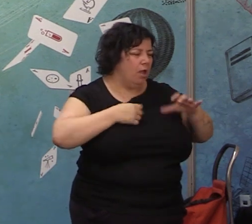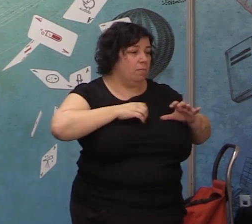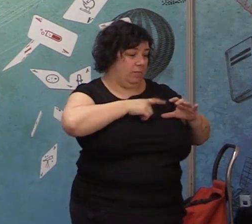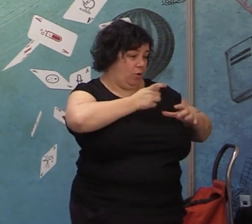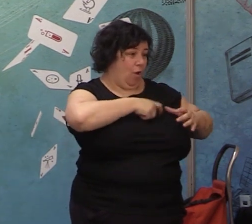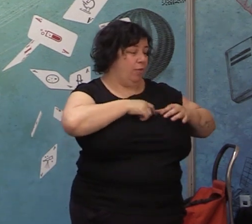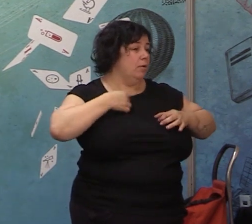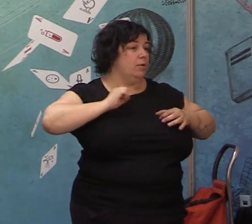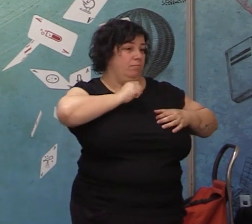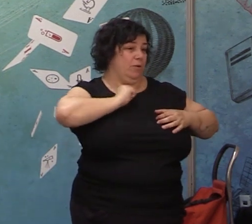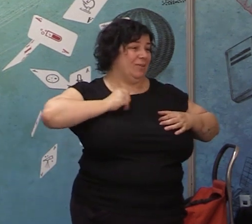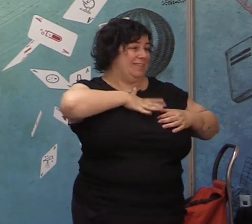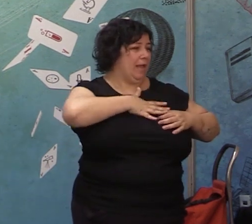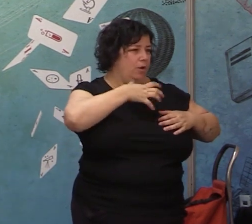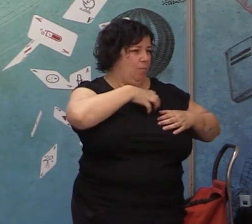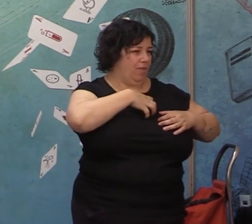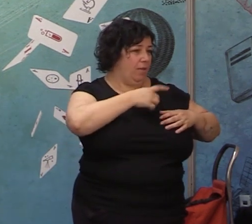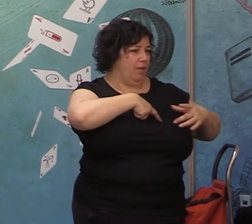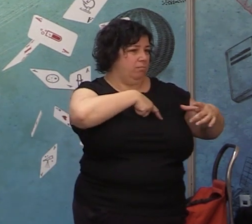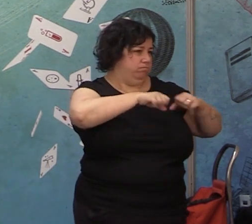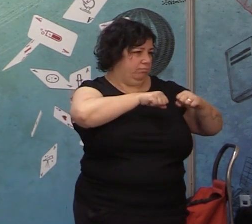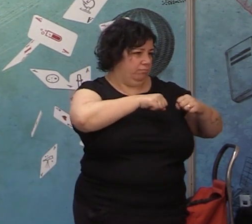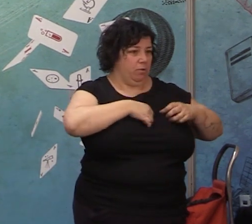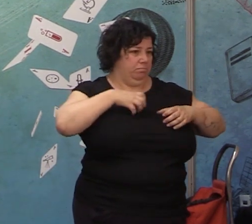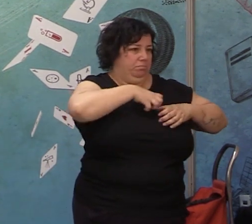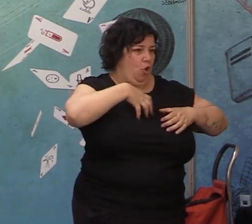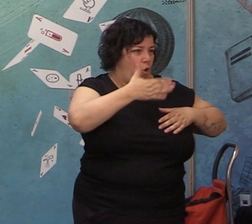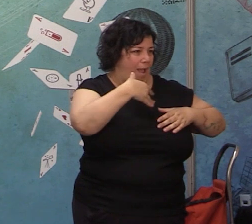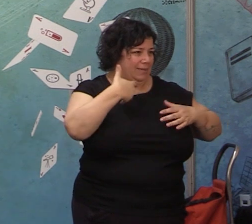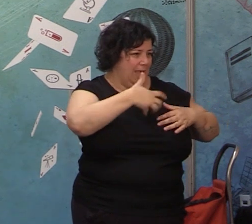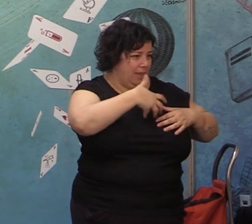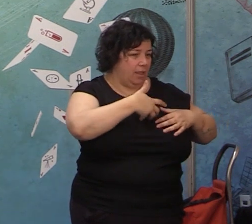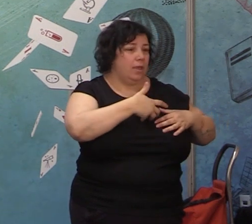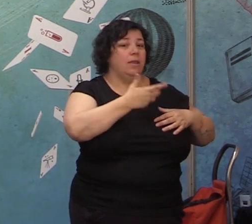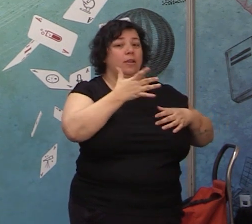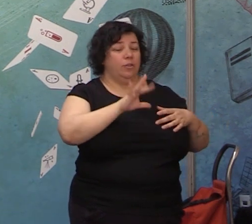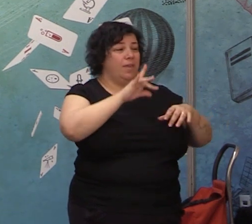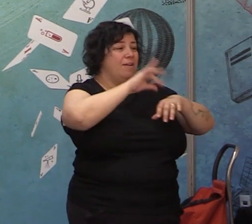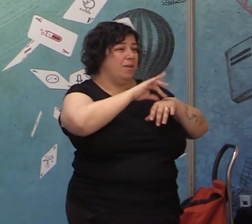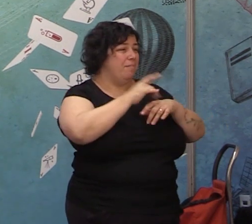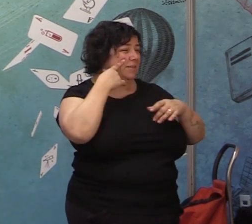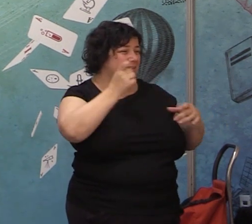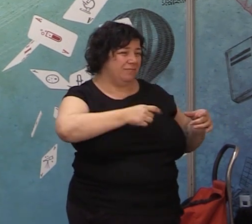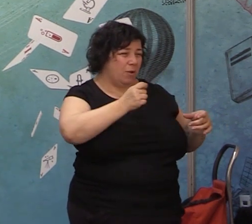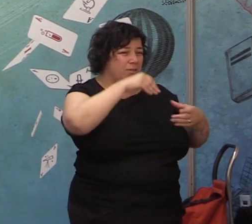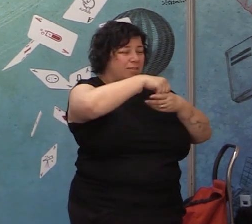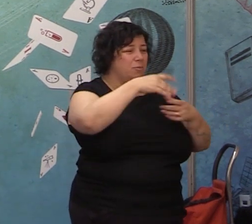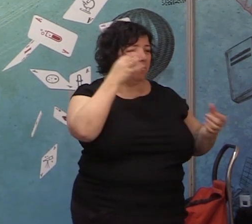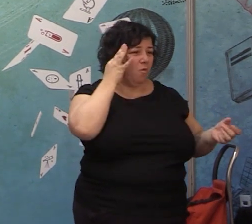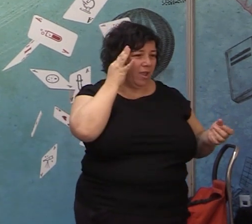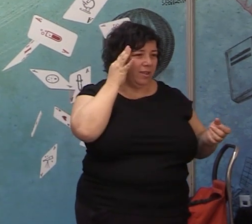corazón sin riego y tenemos el infarto, ¿vale? Entonces, dentro de que las enfermedades cardiovasculares son las más frecuentes en las